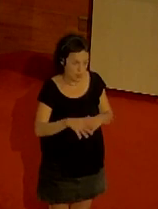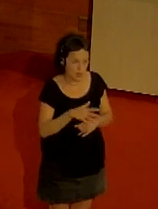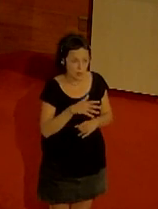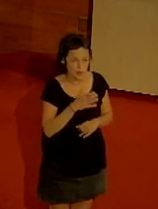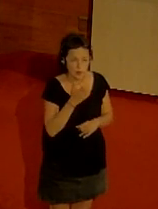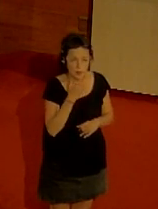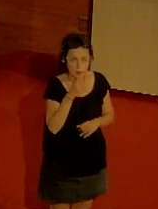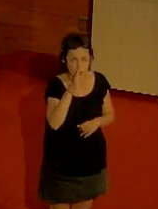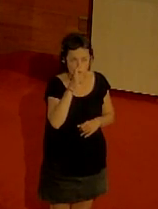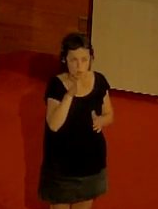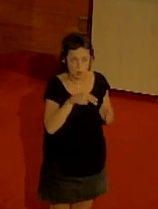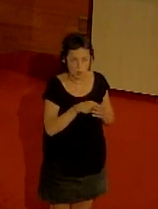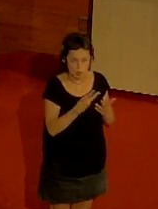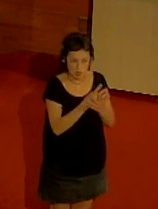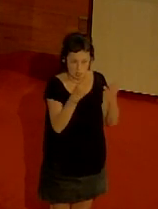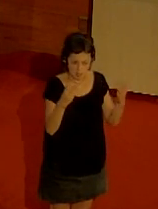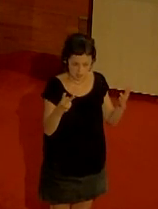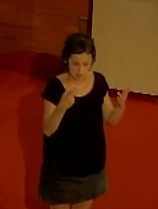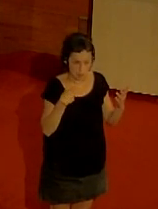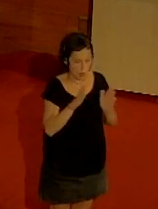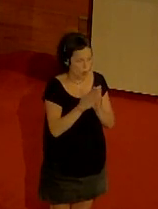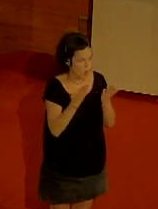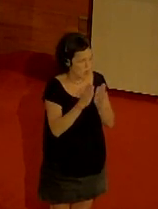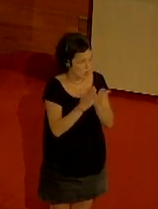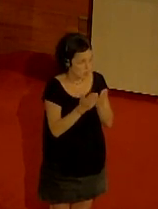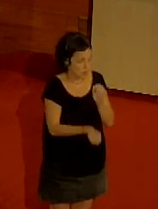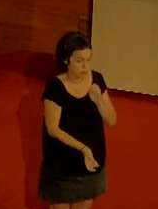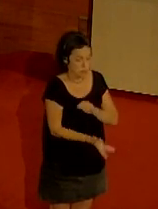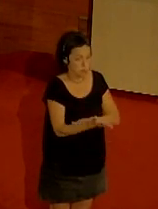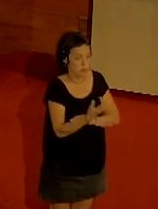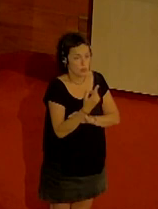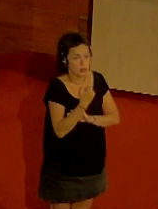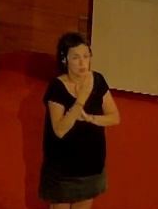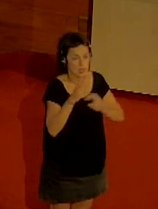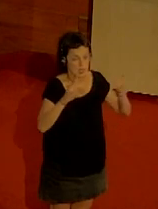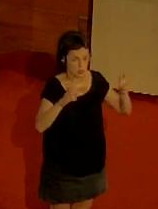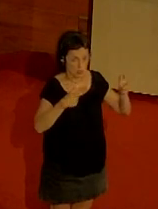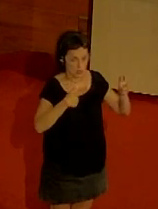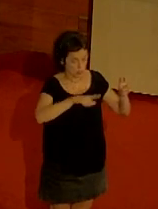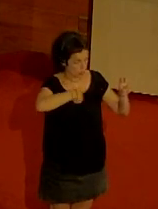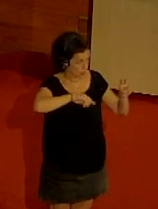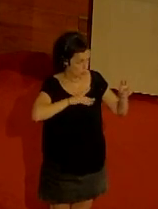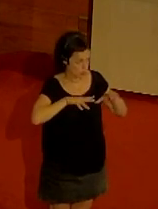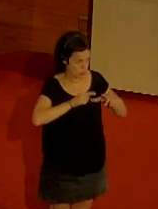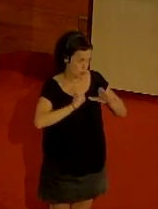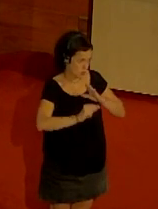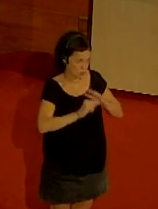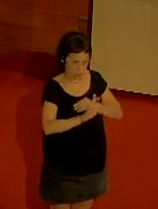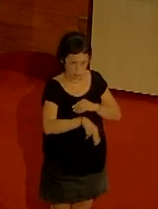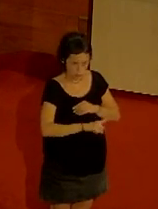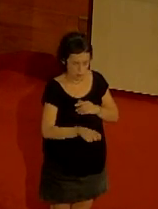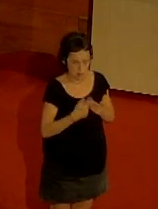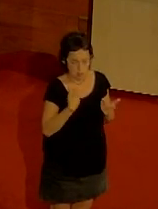en 2017 publiqué un libro que se titula No somos refugiados, donde, como su propio nombre indica, bueno, pues hay historias de muchas personas emigradas,